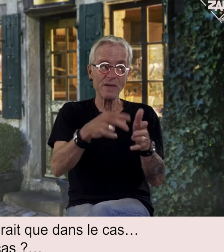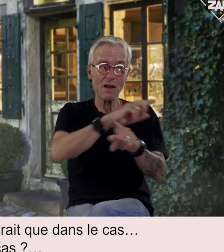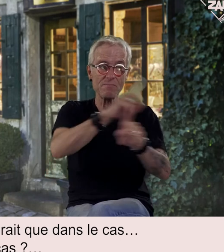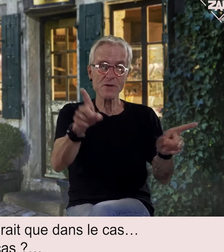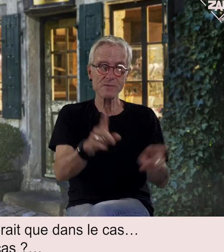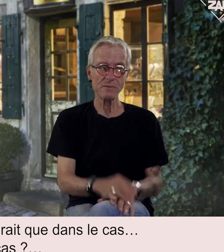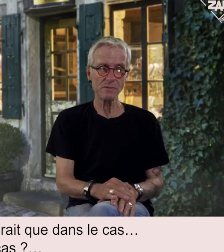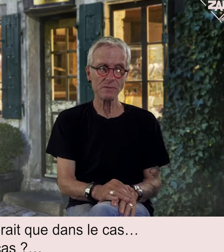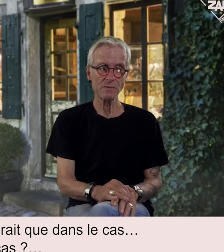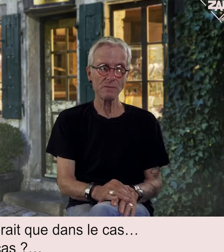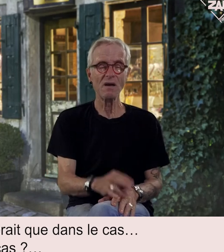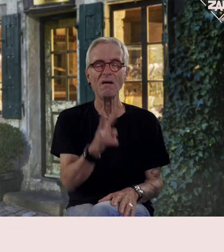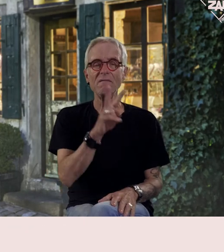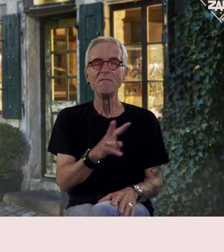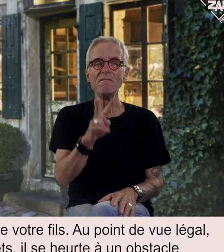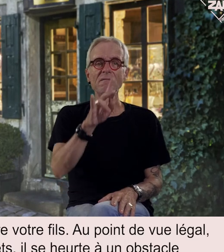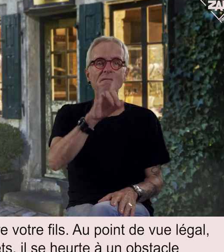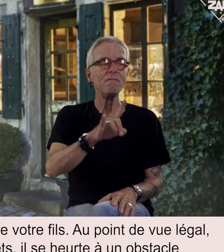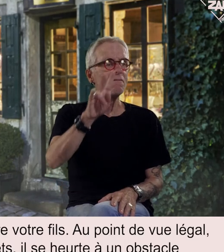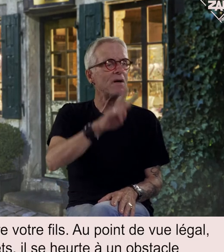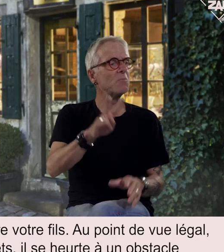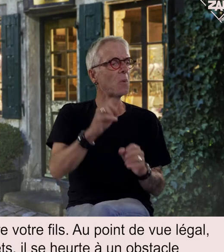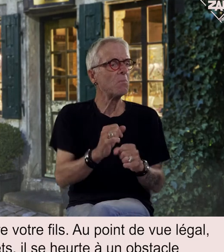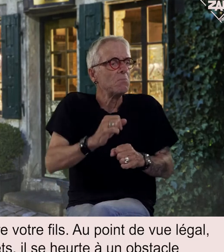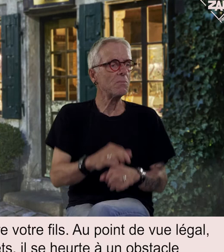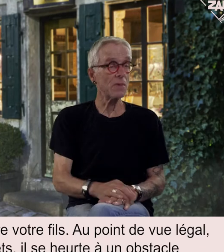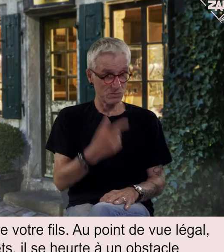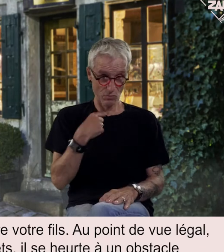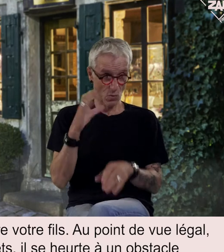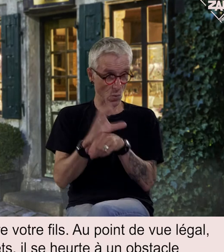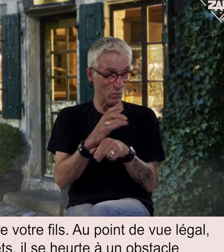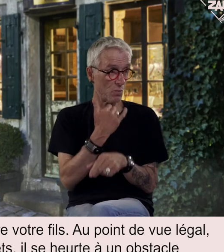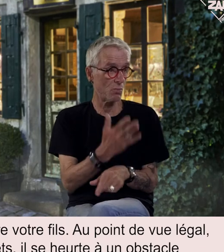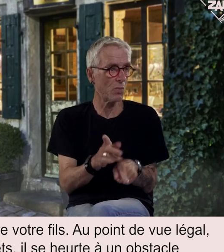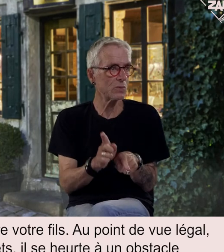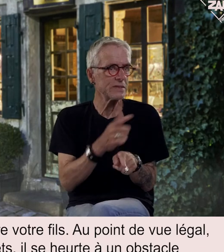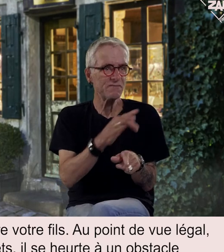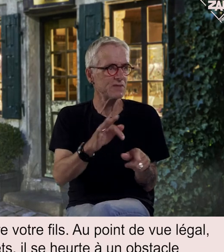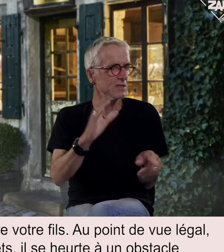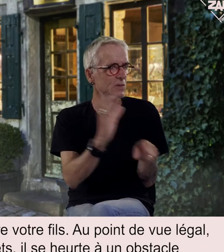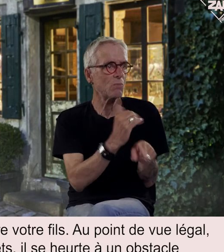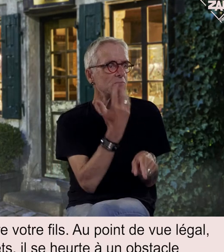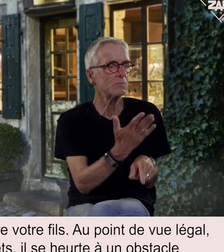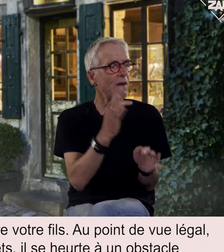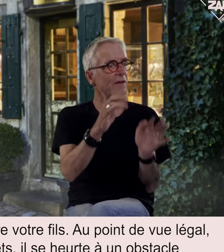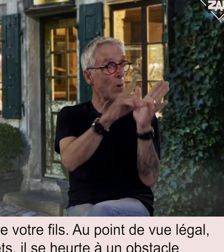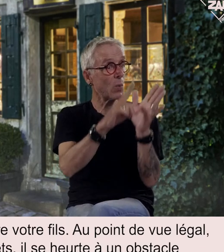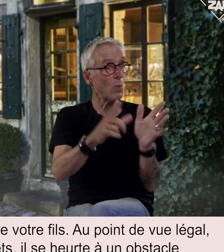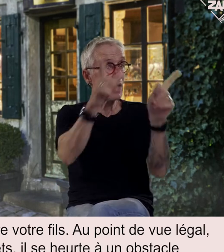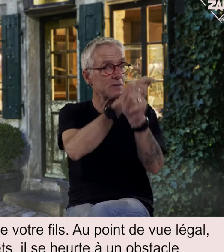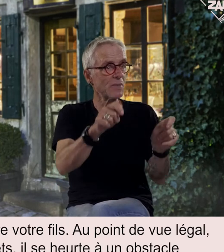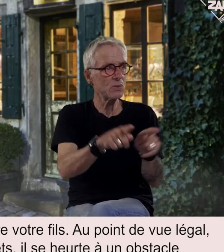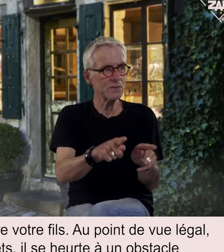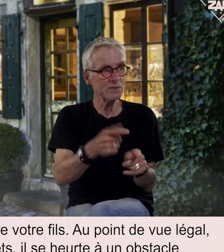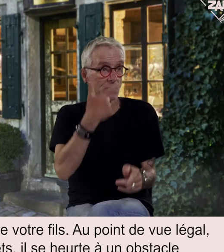Vellemont haussa les épaules. Donc il ne peut rien contre vous ni contre votre fils au point de vue légal comme au point